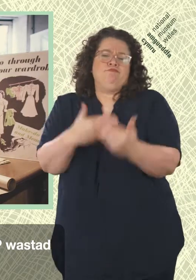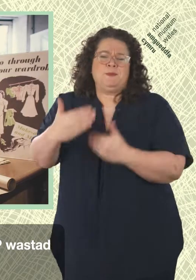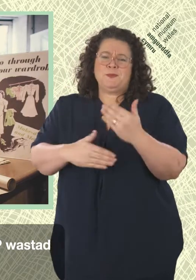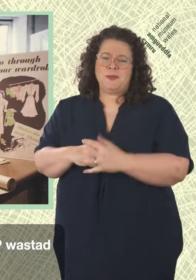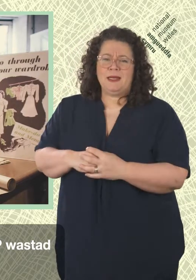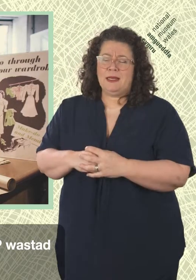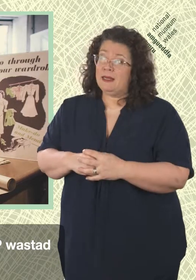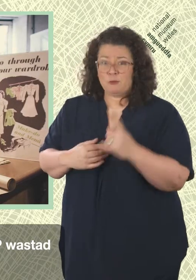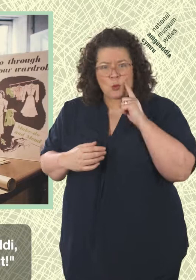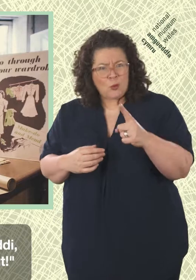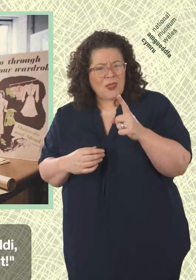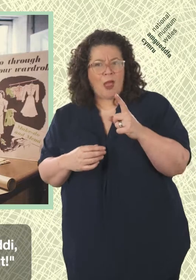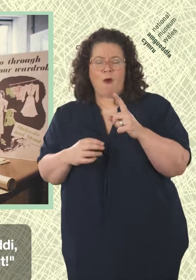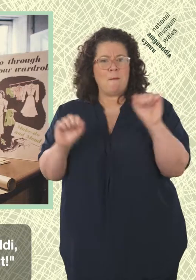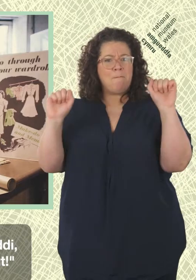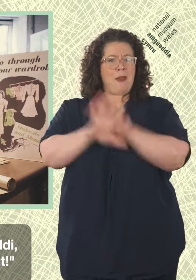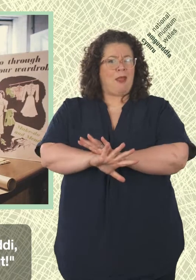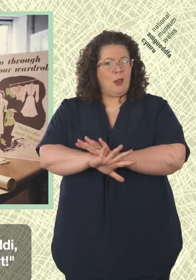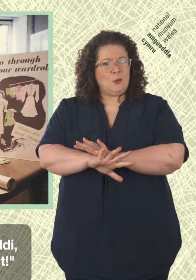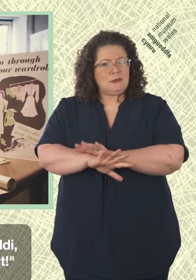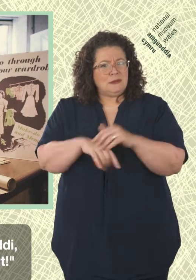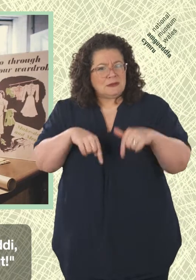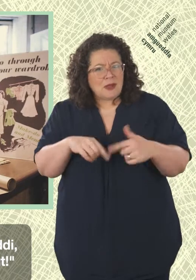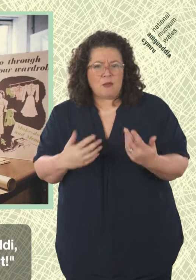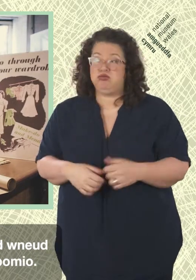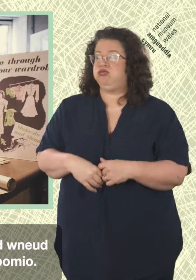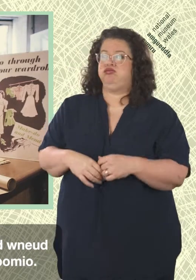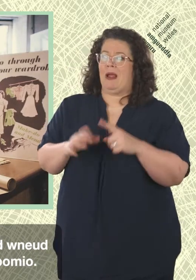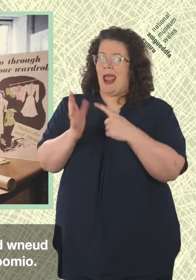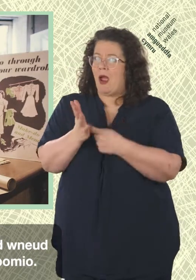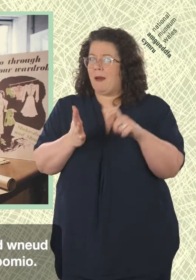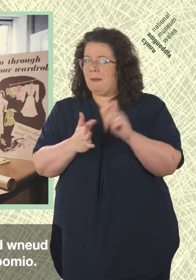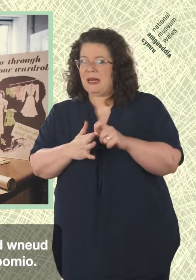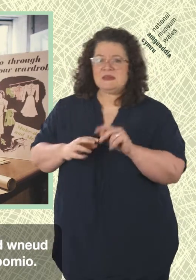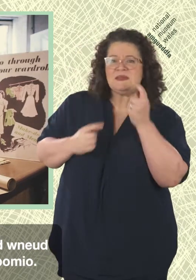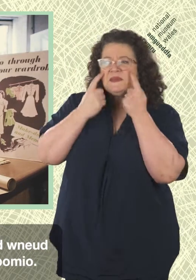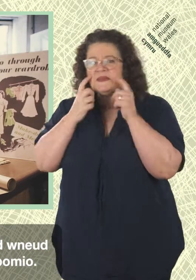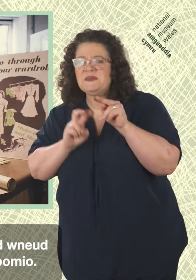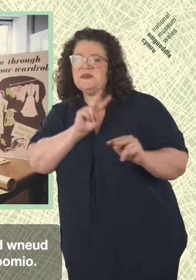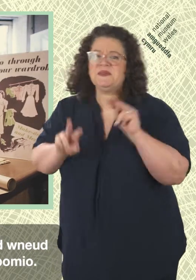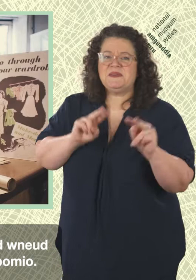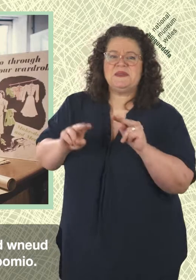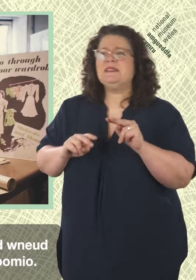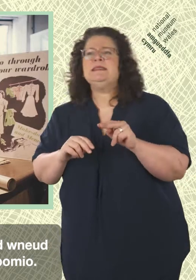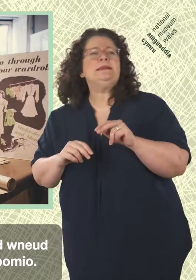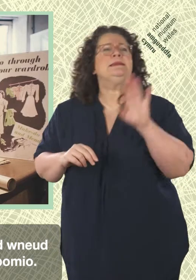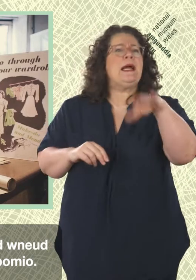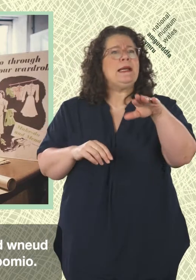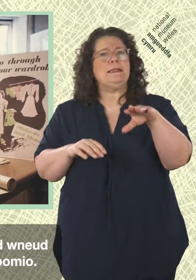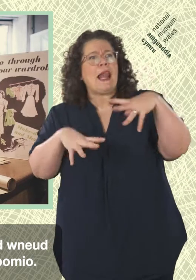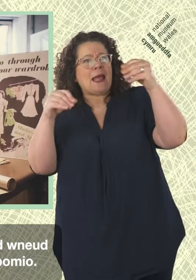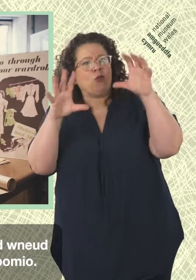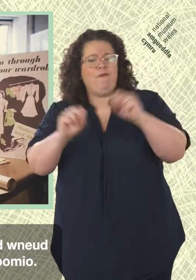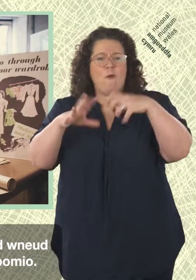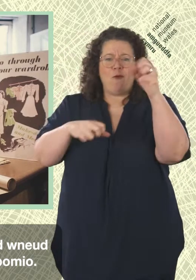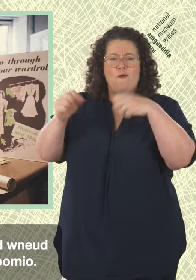ARPs wastad ar y lookout. Maen nhw'n gweiddi, put that light out. Wel, mae rhaid i ni gyd wneud yng nghorau i